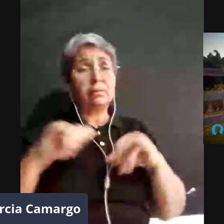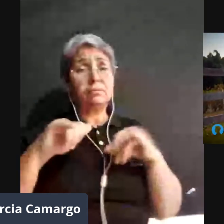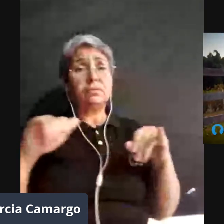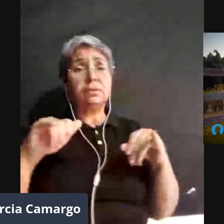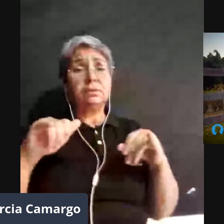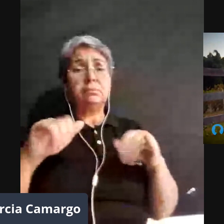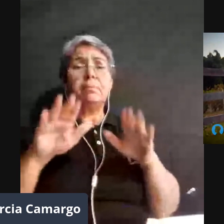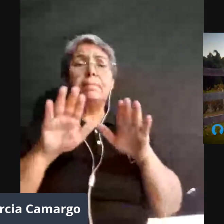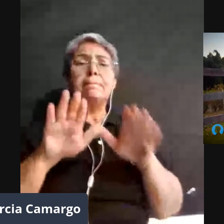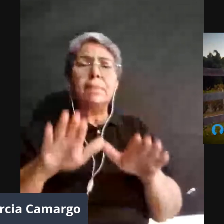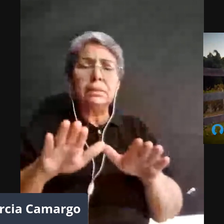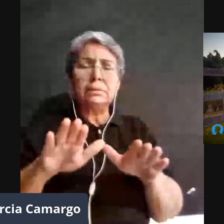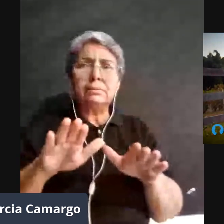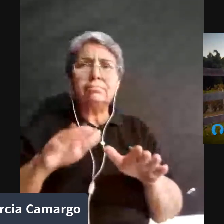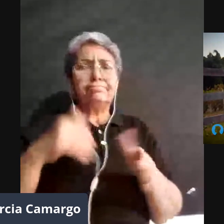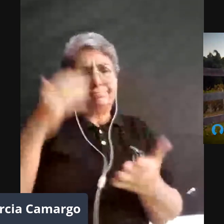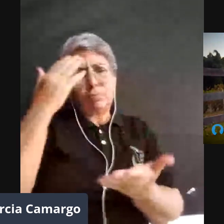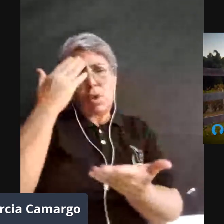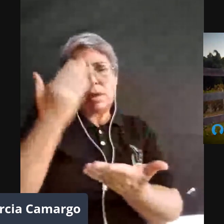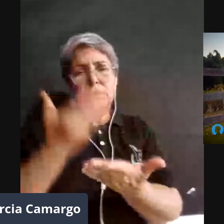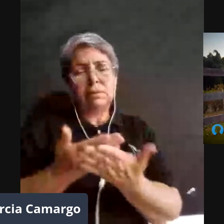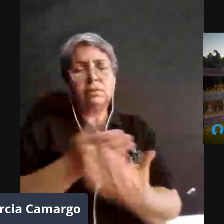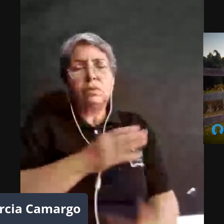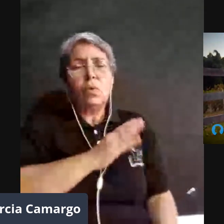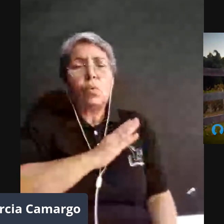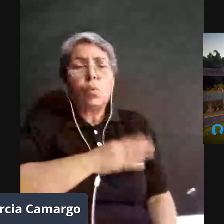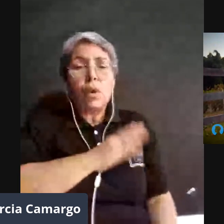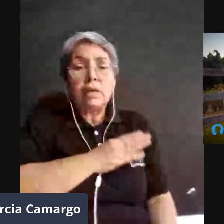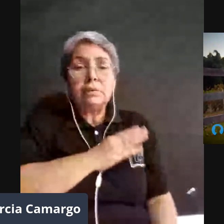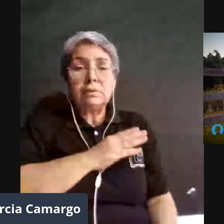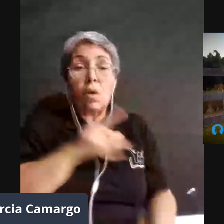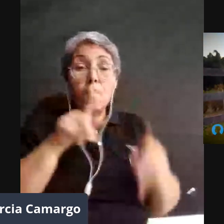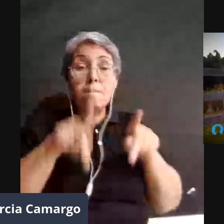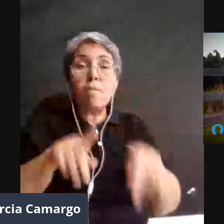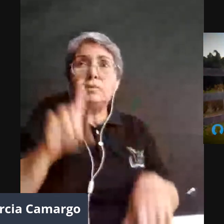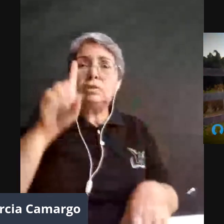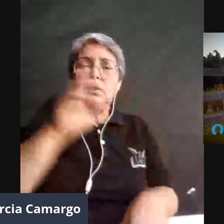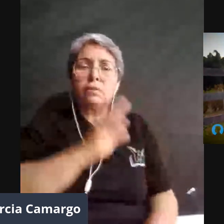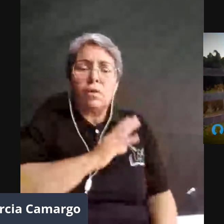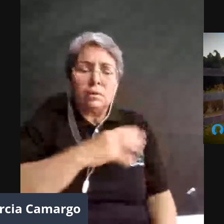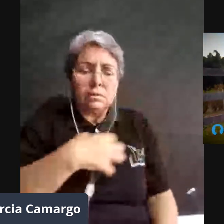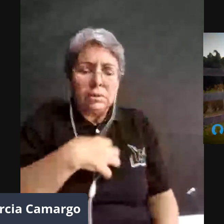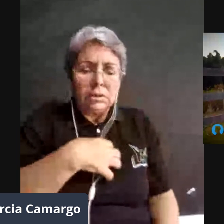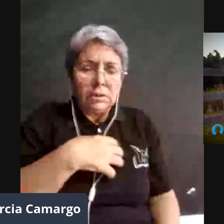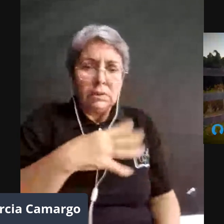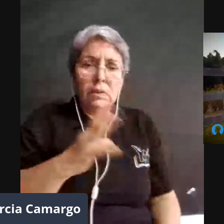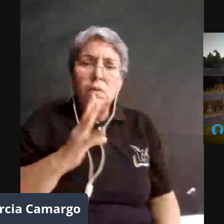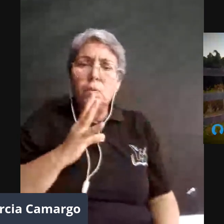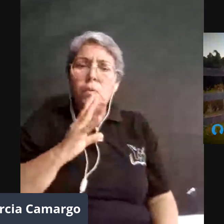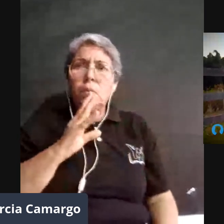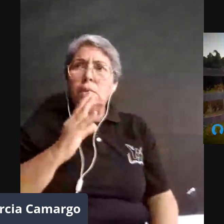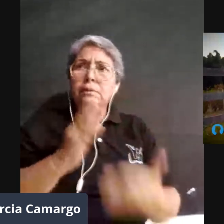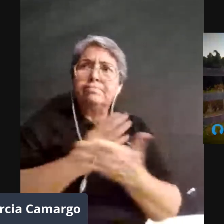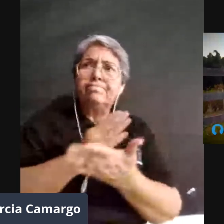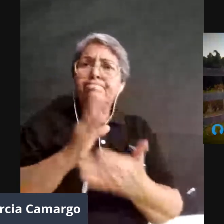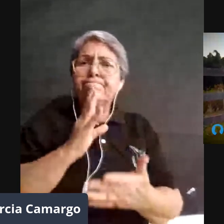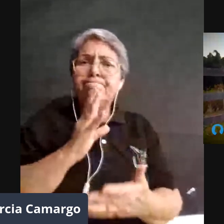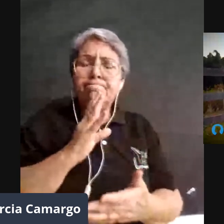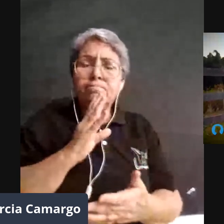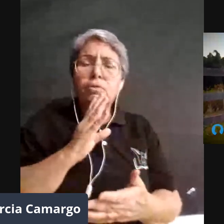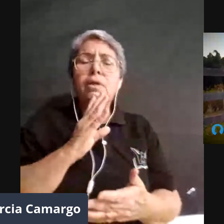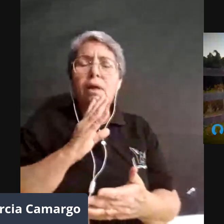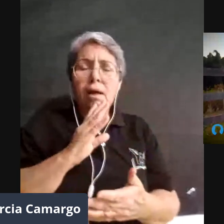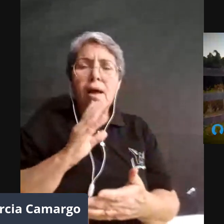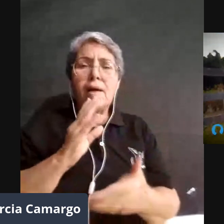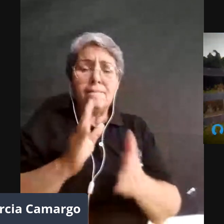Deus é honesto. E quando ouvirem a verdade, conhecerem a verdade, vão responder o que está escrito em Salmo 110, verso